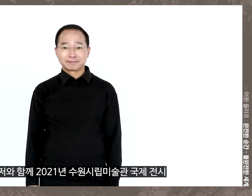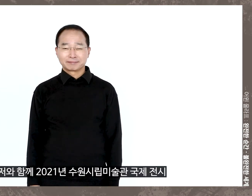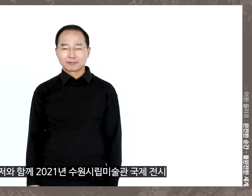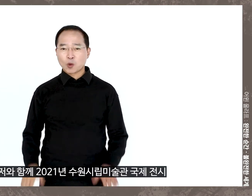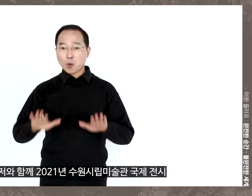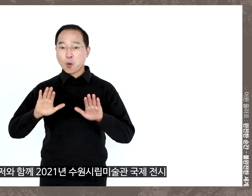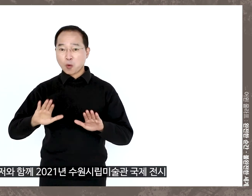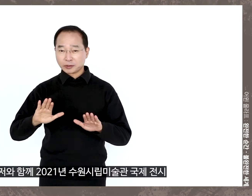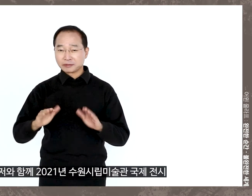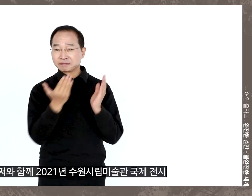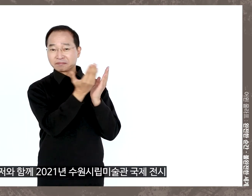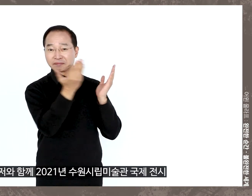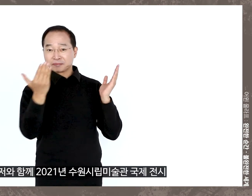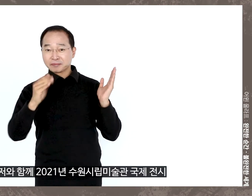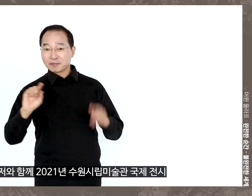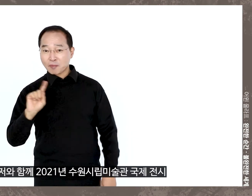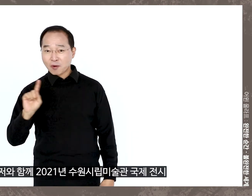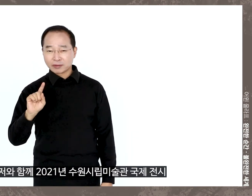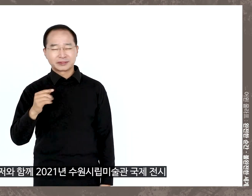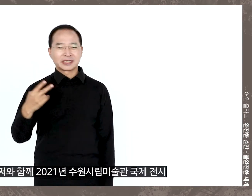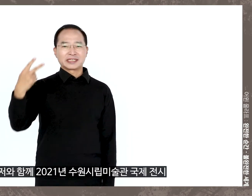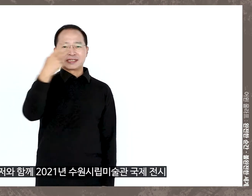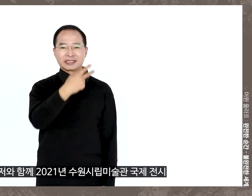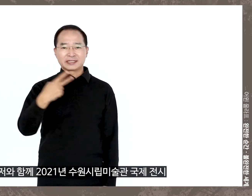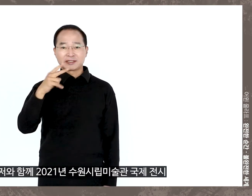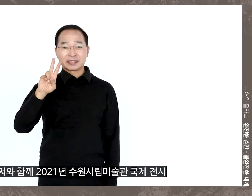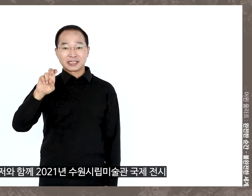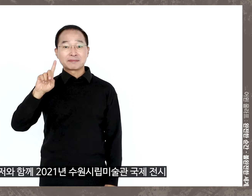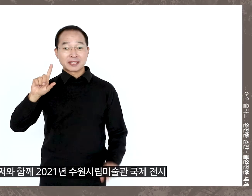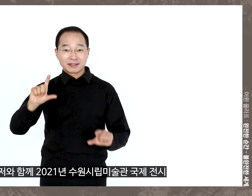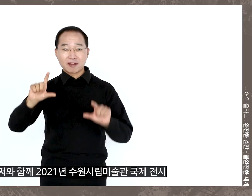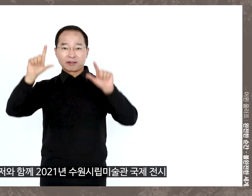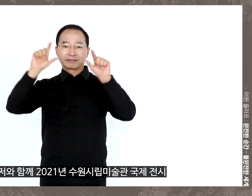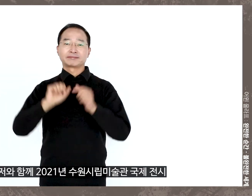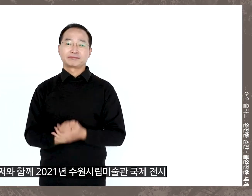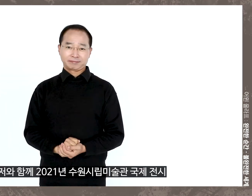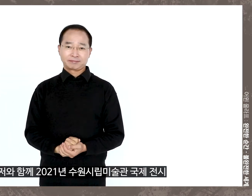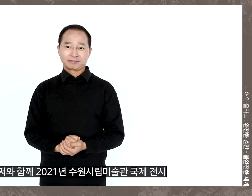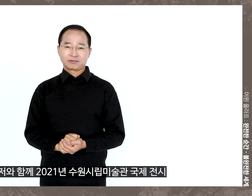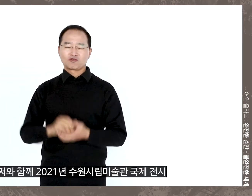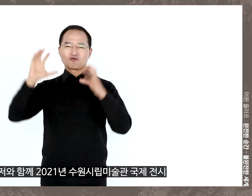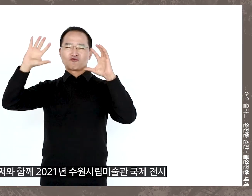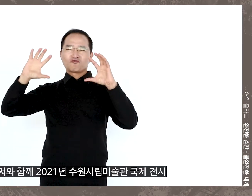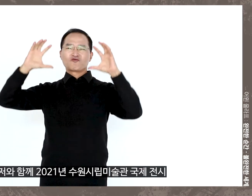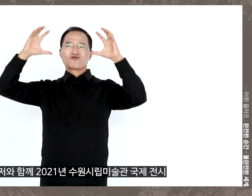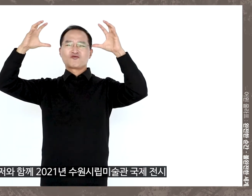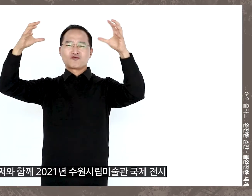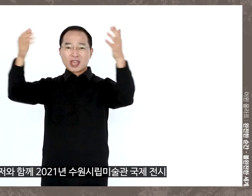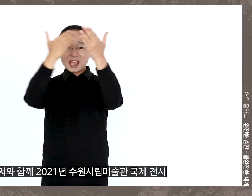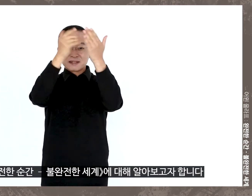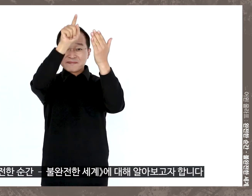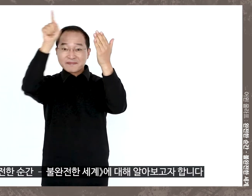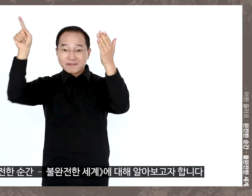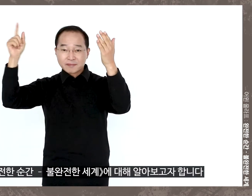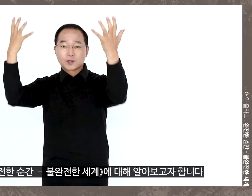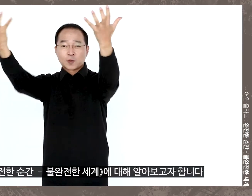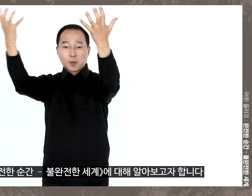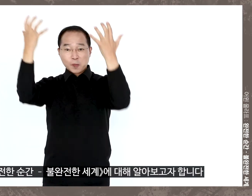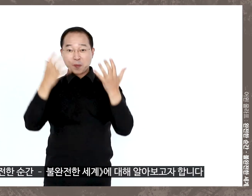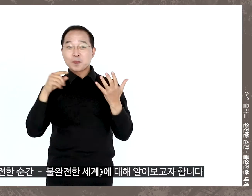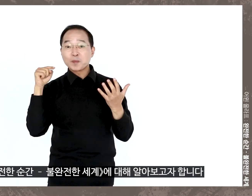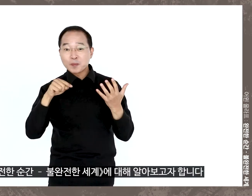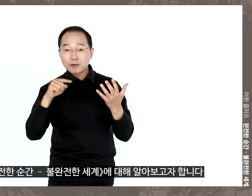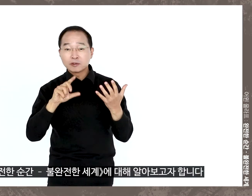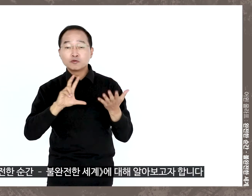오늘은 저와 함께 2021년 수원시립미술관 국제전시 어윈